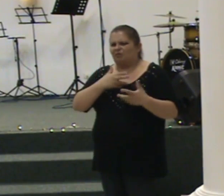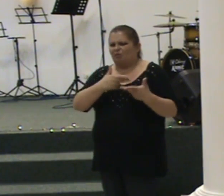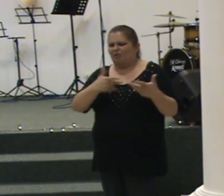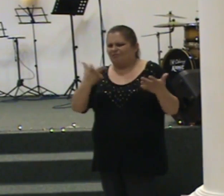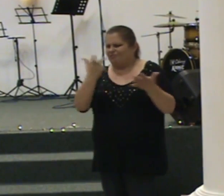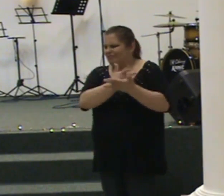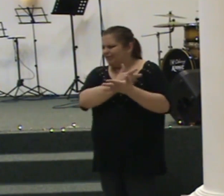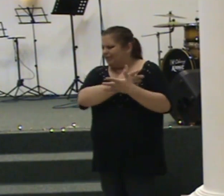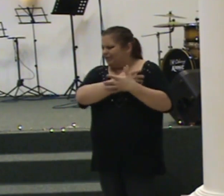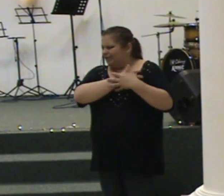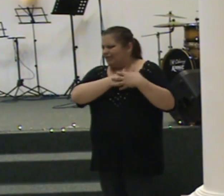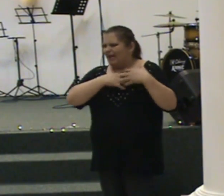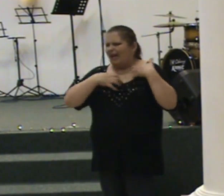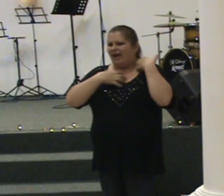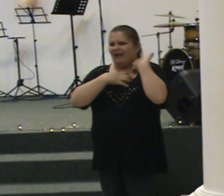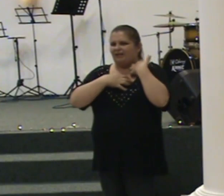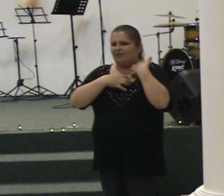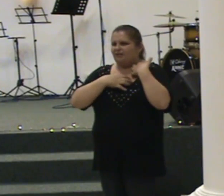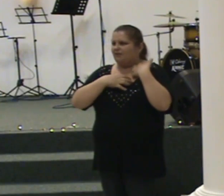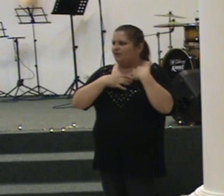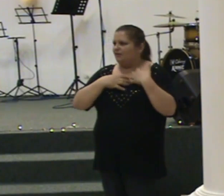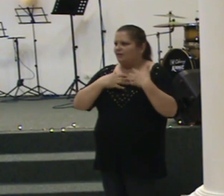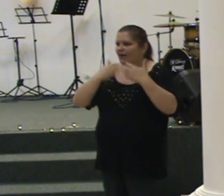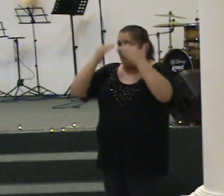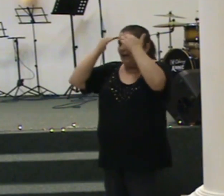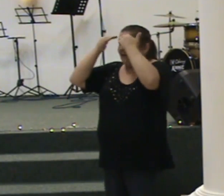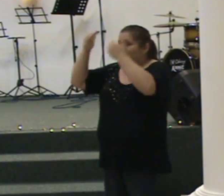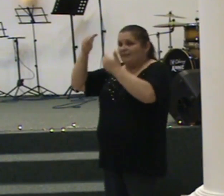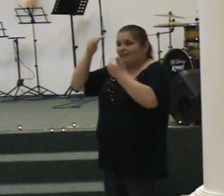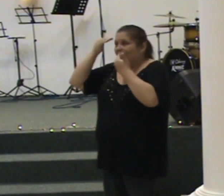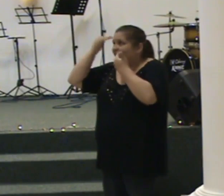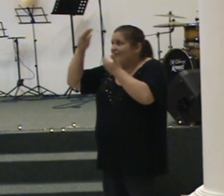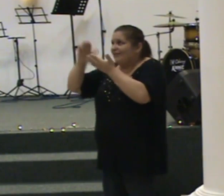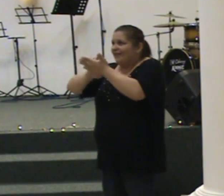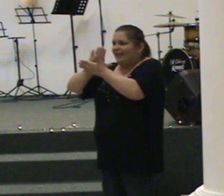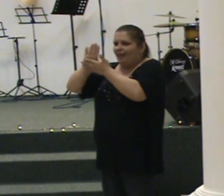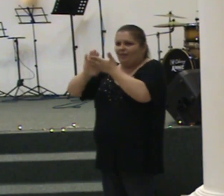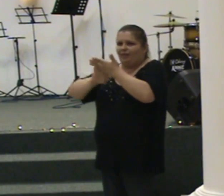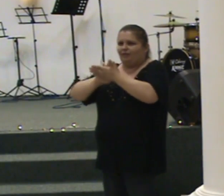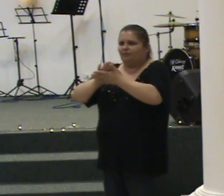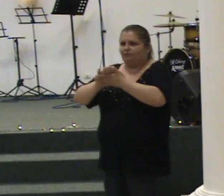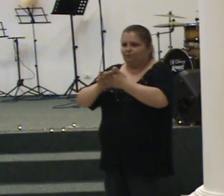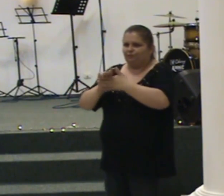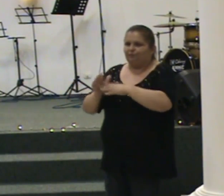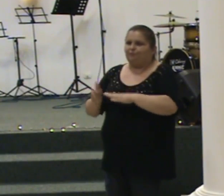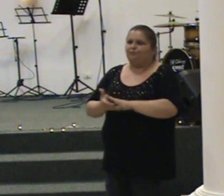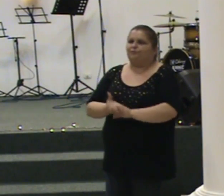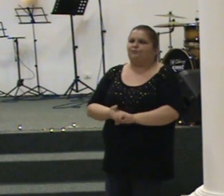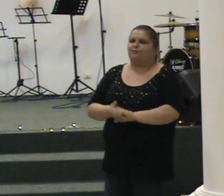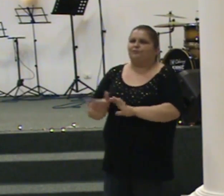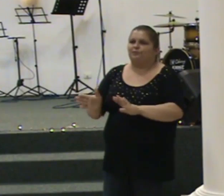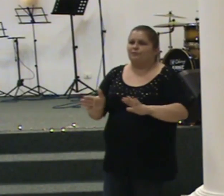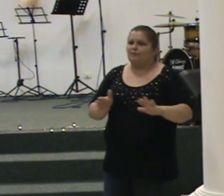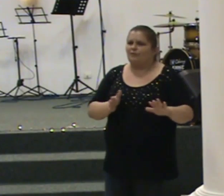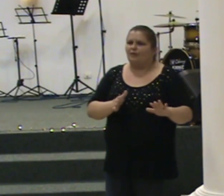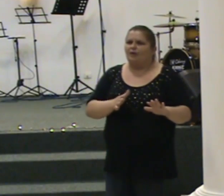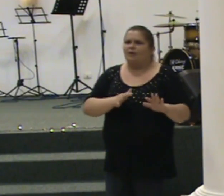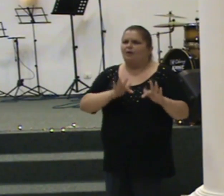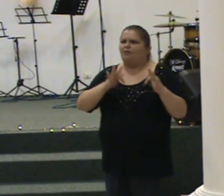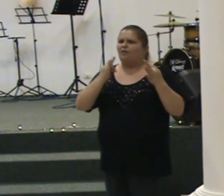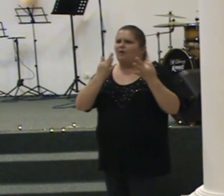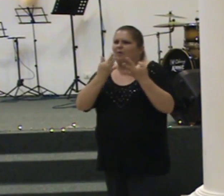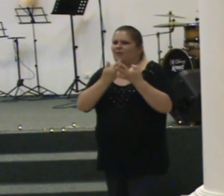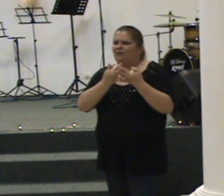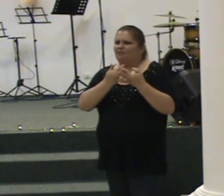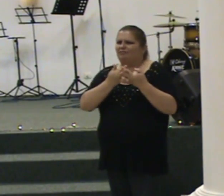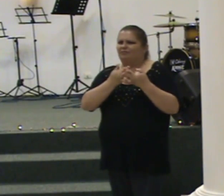aberrações que não respeitam, não agradecem a Deus. Tinha uma família muito, assim, um